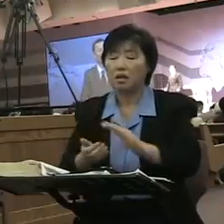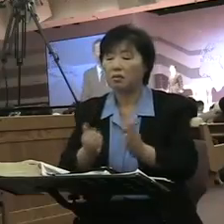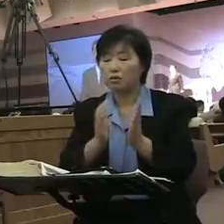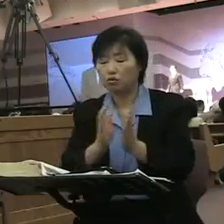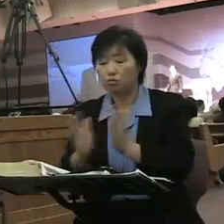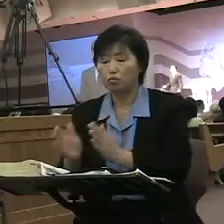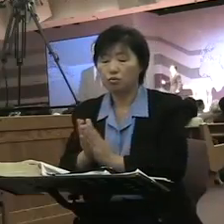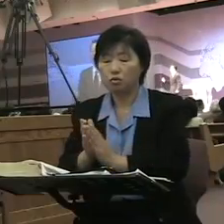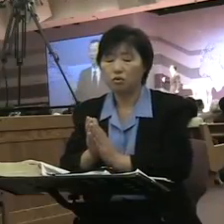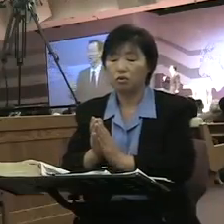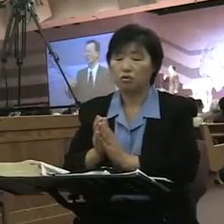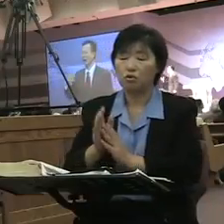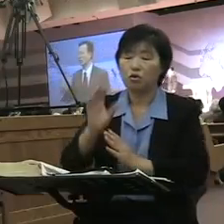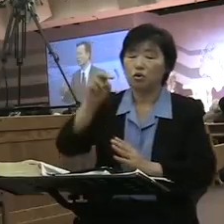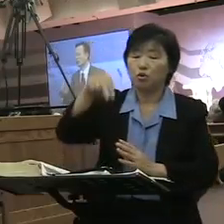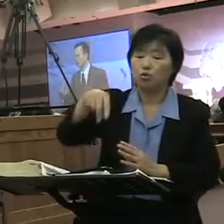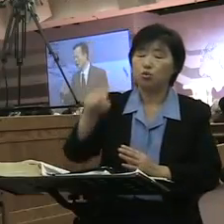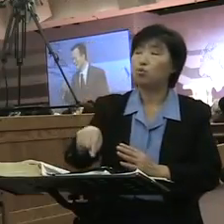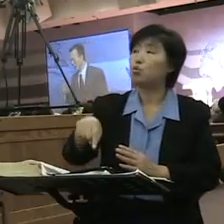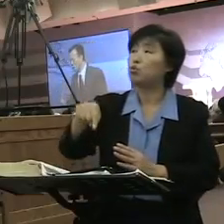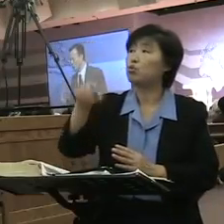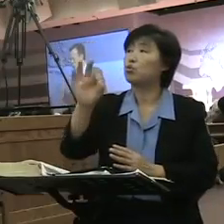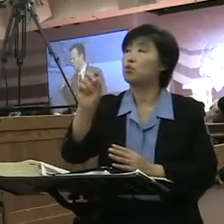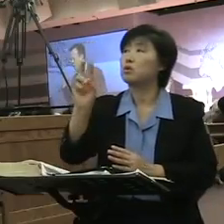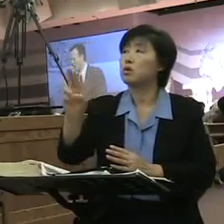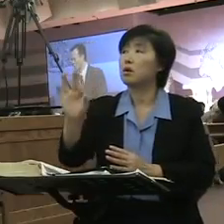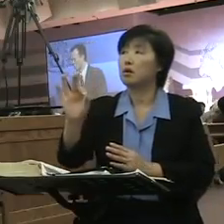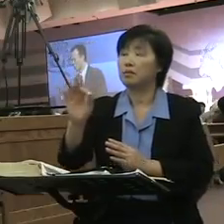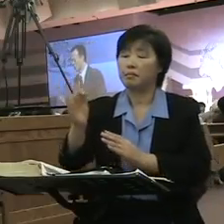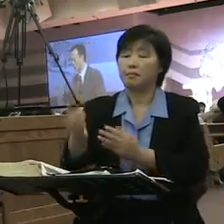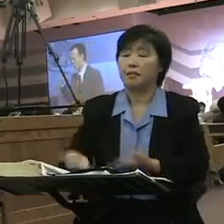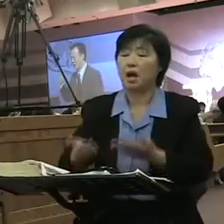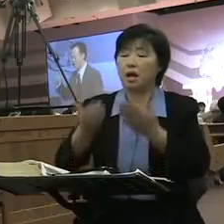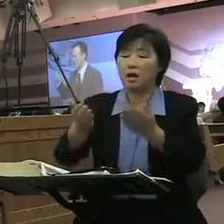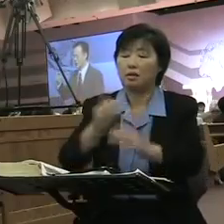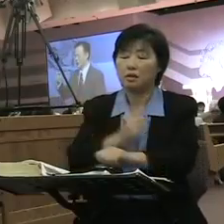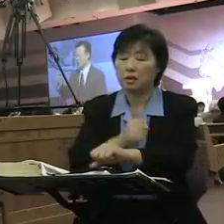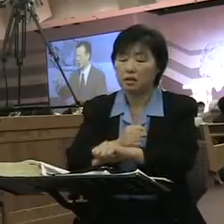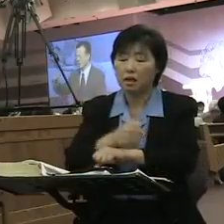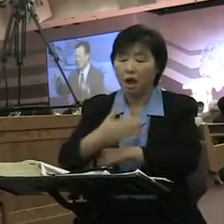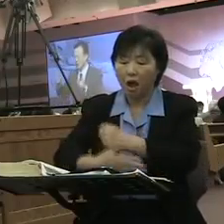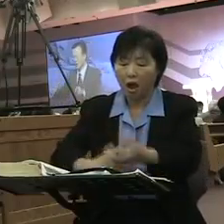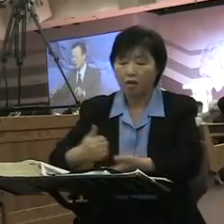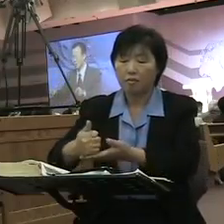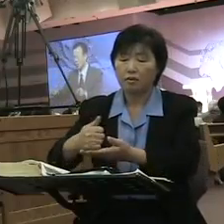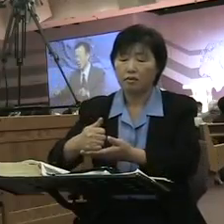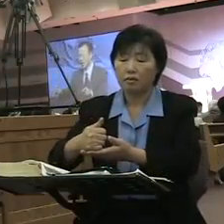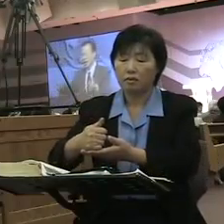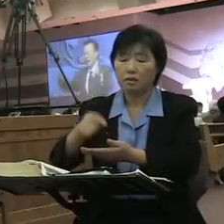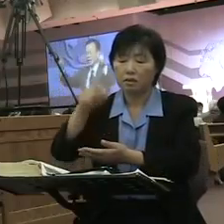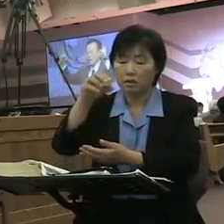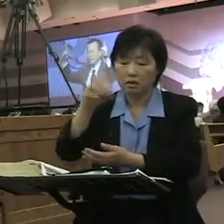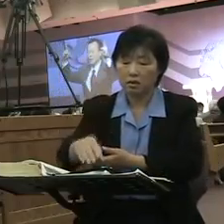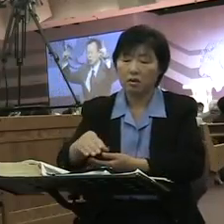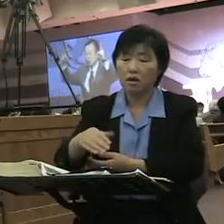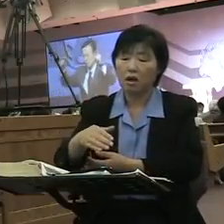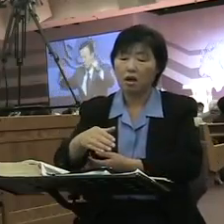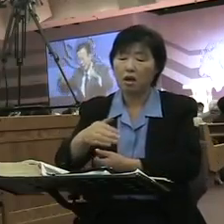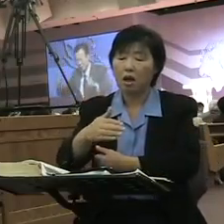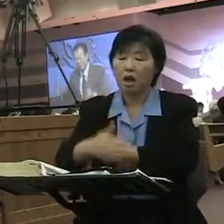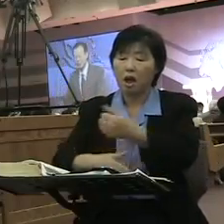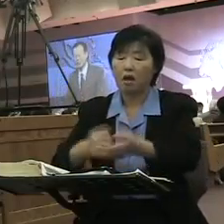수양이 있었으므로 그 수양을 대신 바치게 하여 주신 하나님을 가리켜 이 장소를